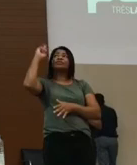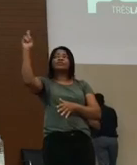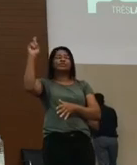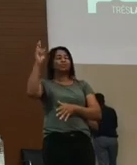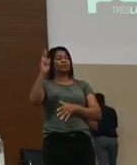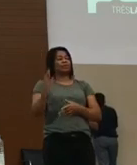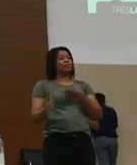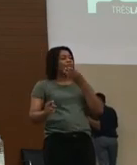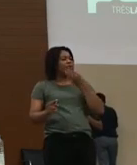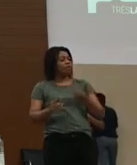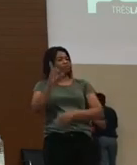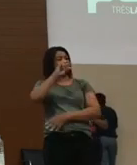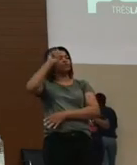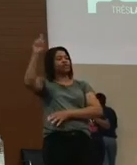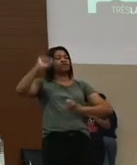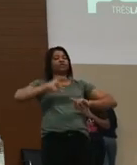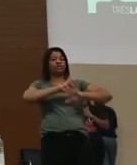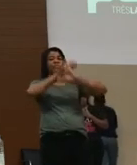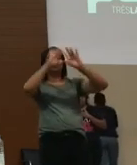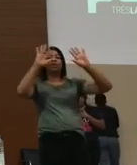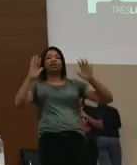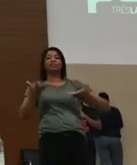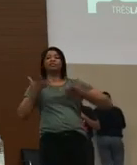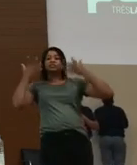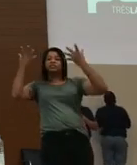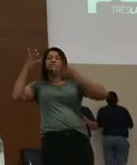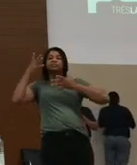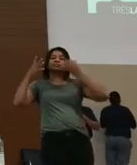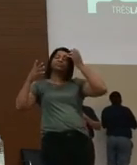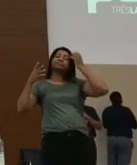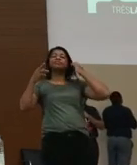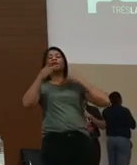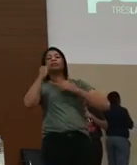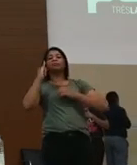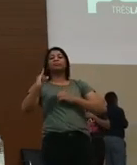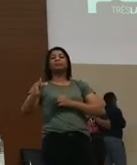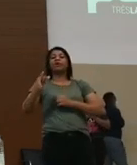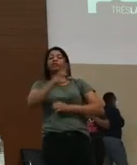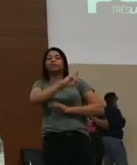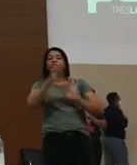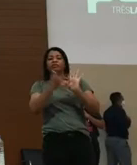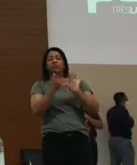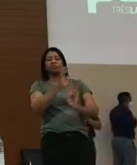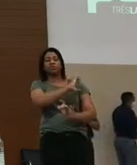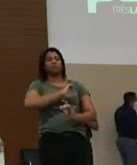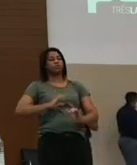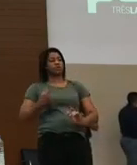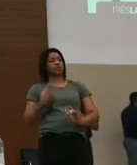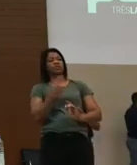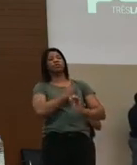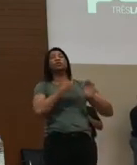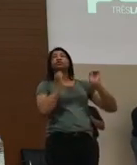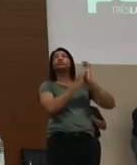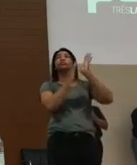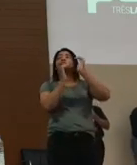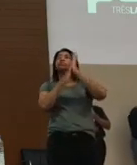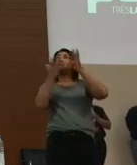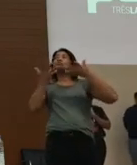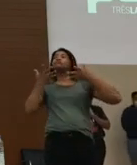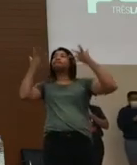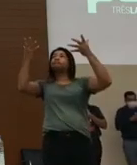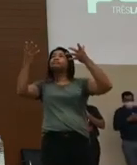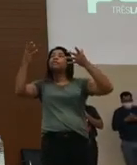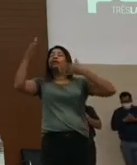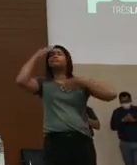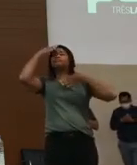Deus e glorifiquem a Deus. Pai, em nome de Jesus Cristo, nós louvamos ao Senhor. Nós bendizemos